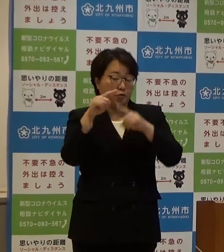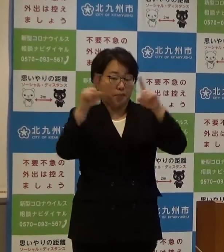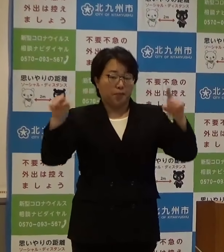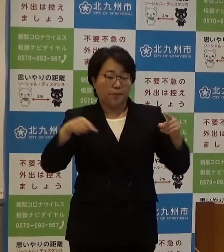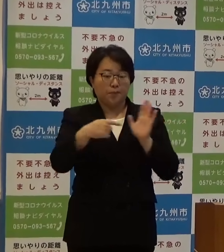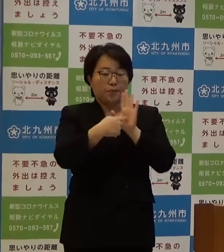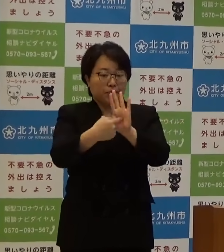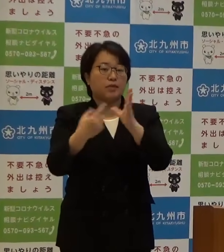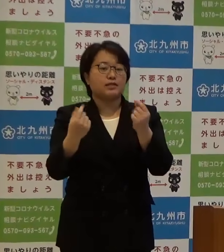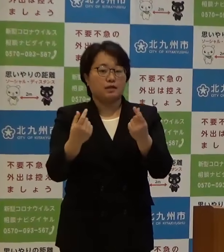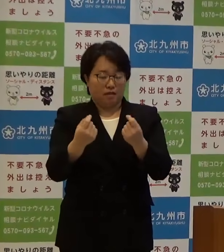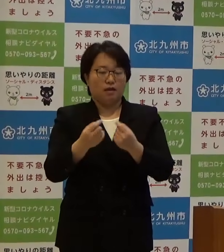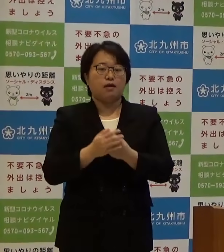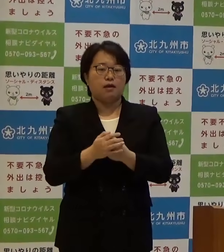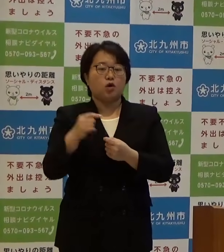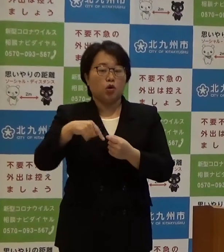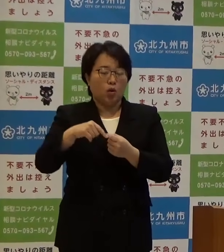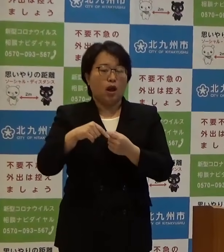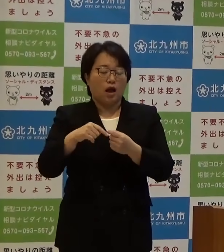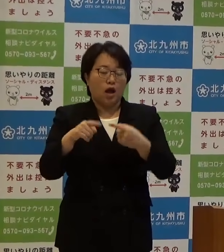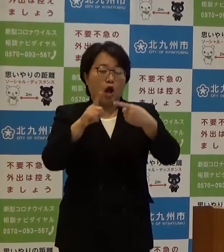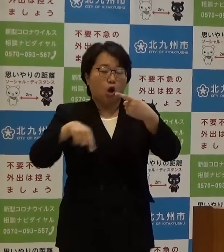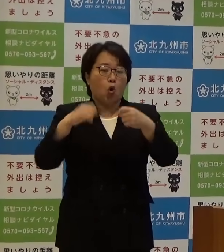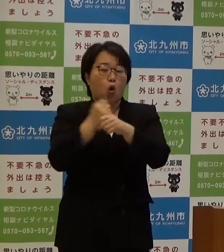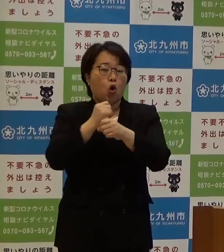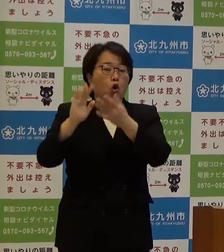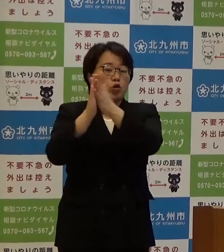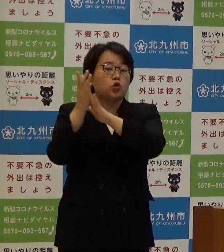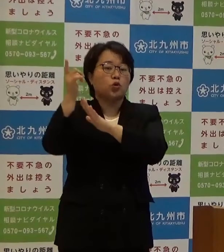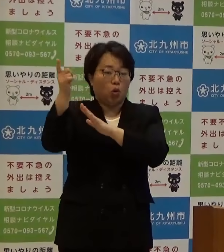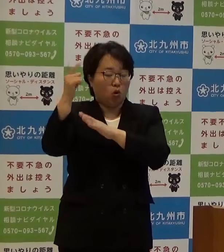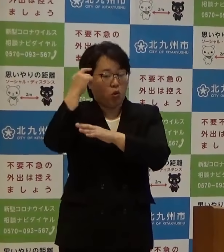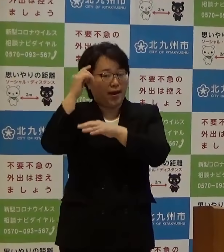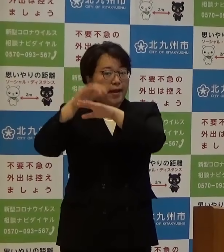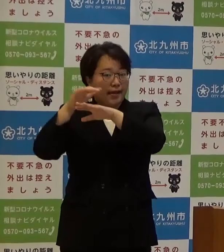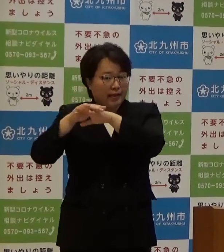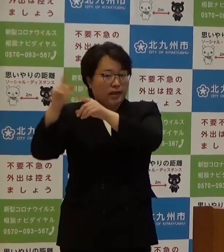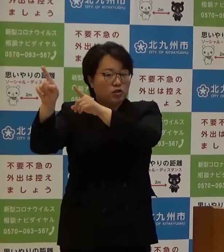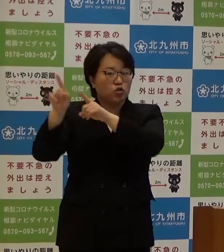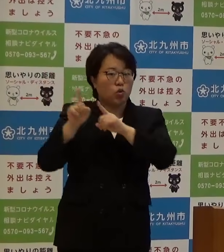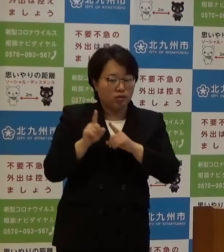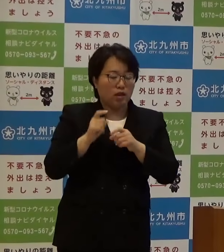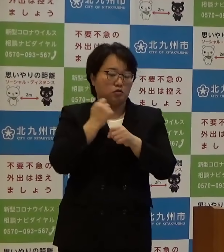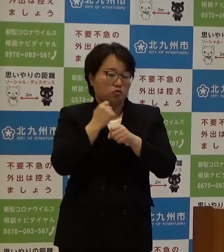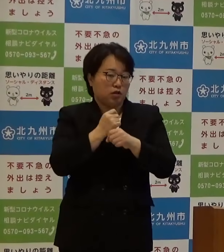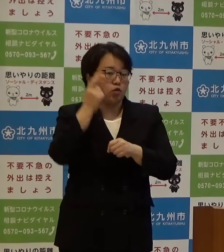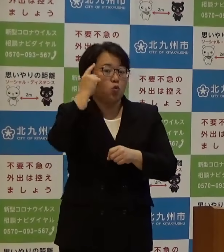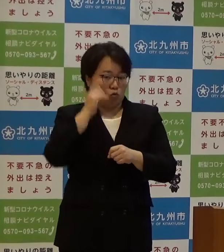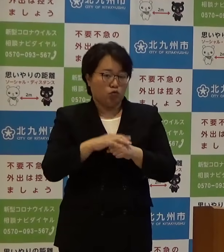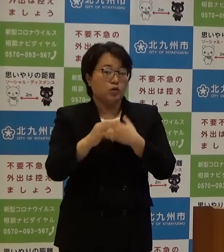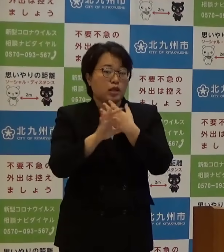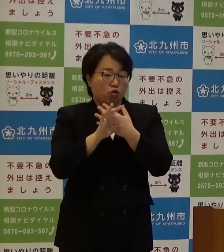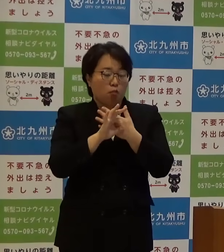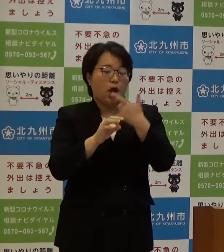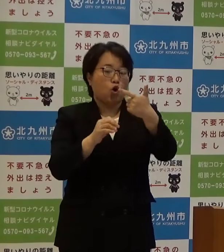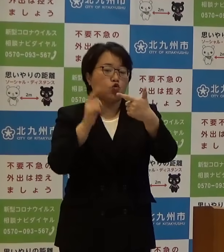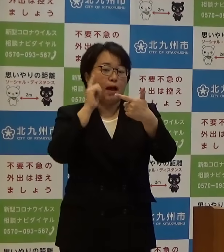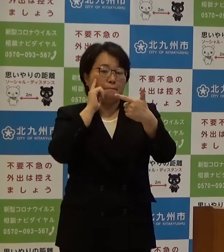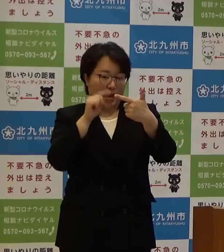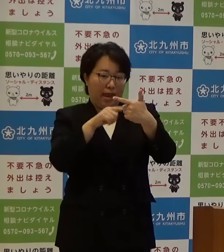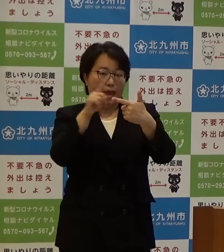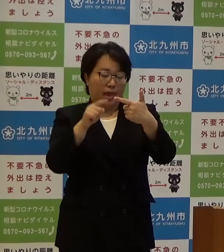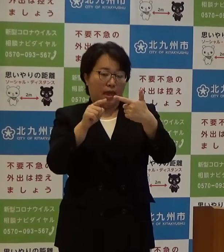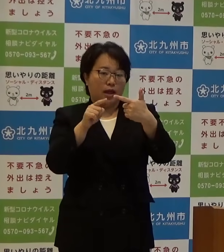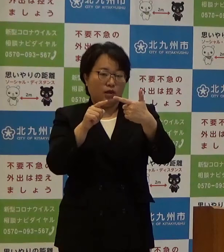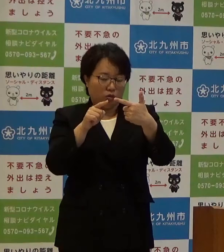基本的にはその厚労省の専門家会議の方で示されているものと、内容を沿ったものなんですけど、例えば6番 の、 そのかかりつけ医にお